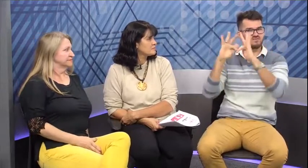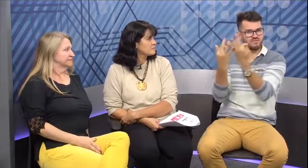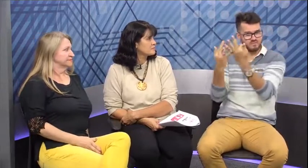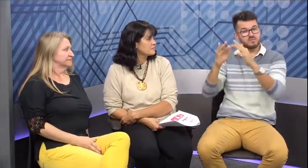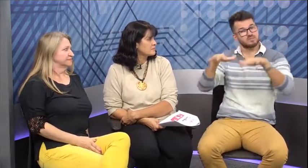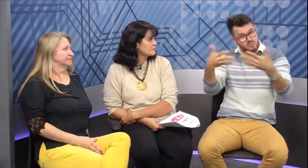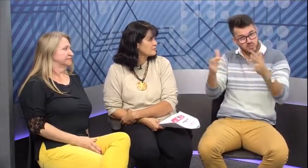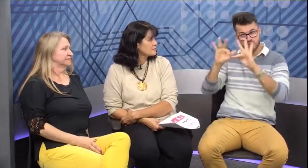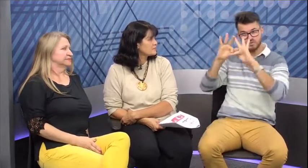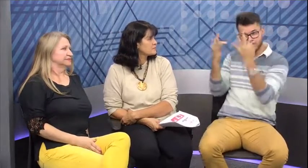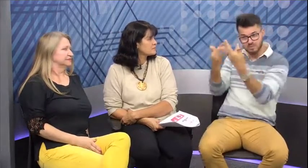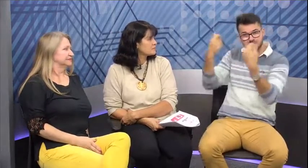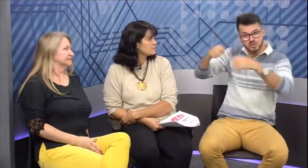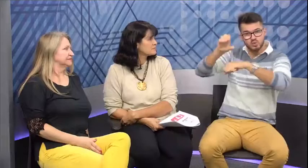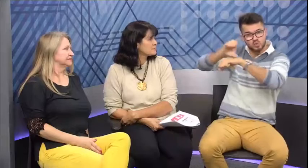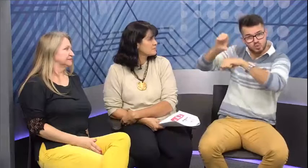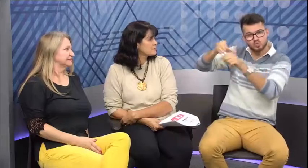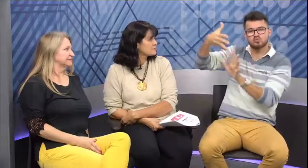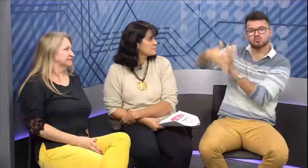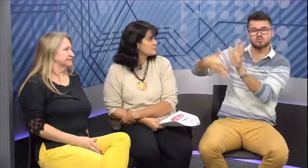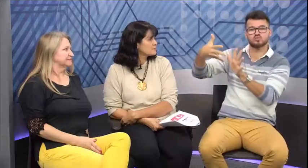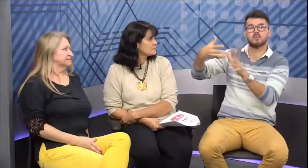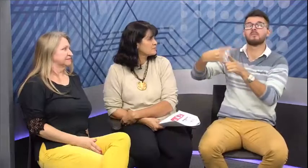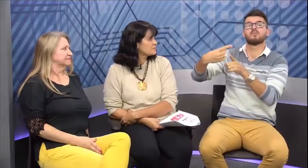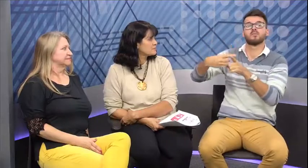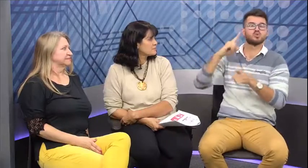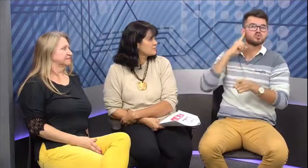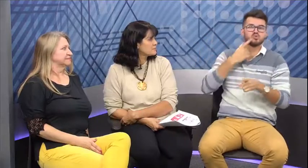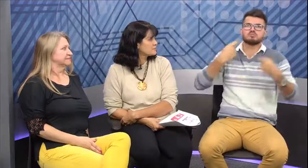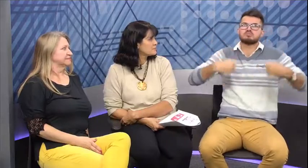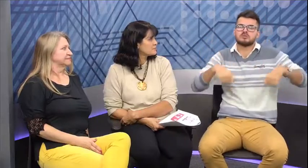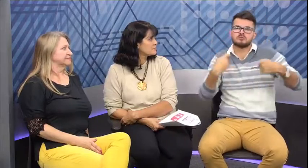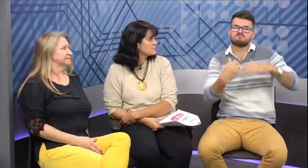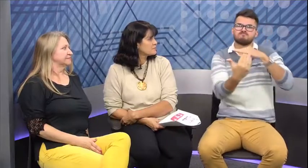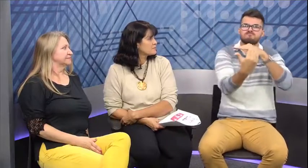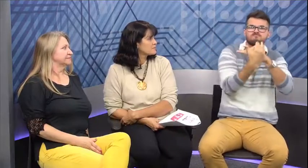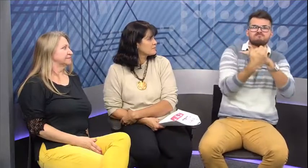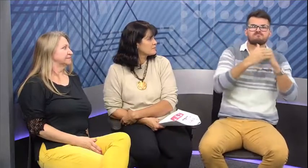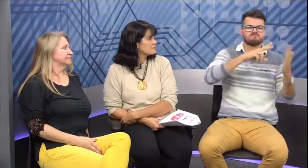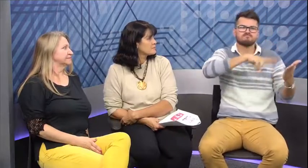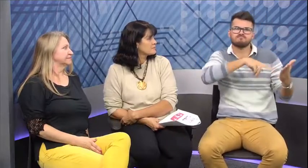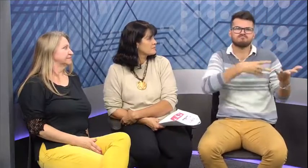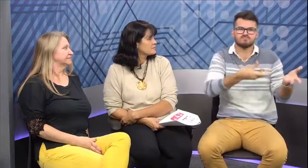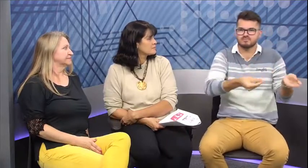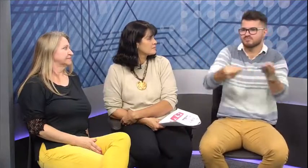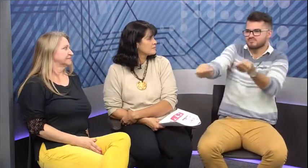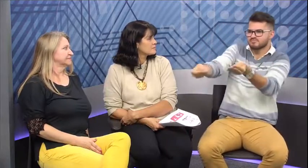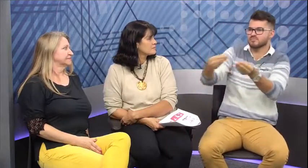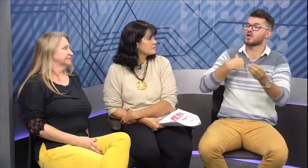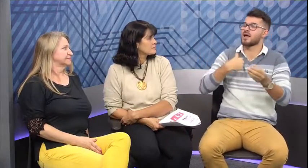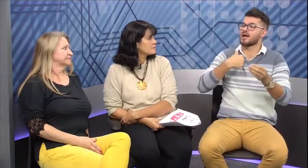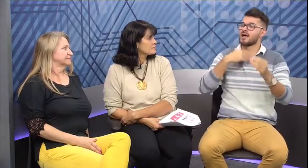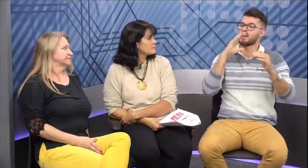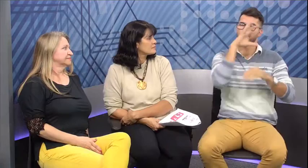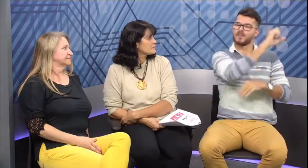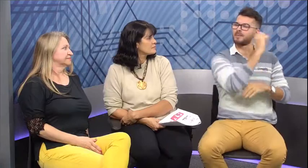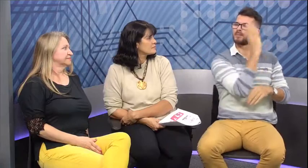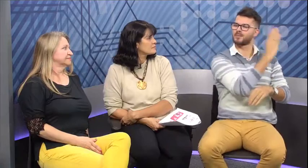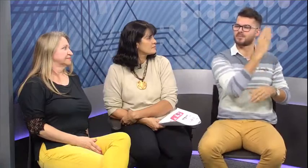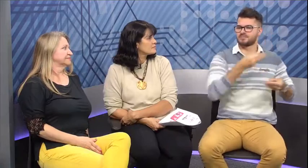apenas e me deixou lá, mas a minha família também quis participar do processo e eles sabiam Libras, né? Porque eles estavam preocupados. Eu peguei o livro,